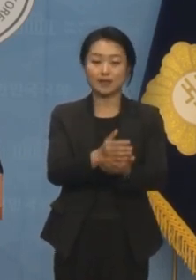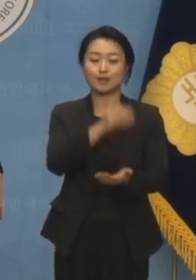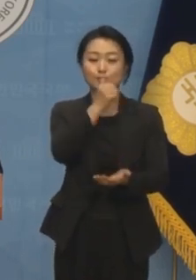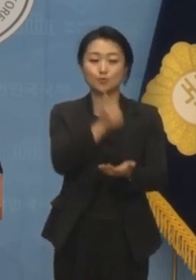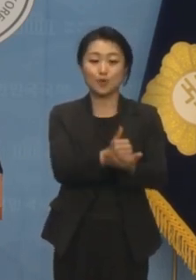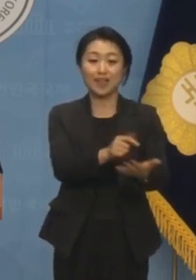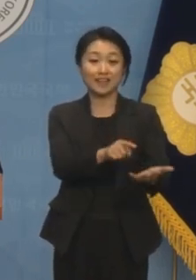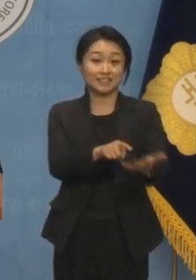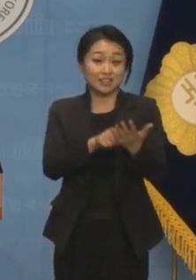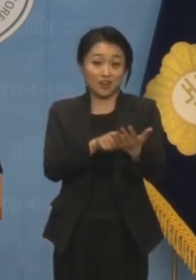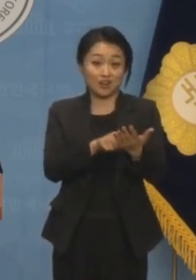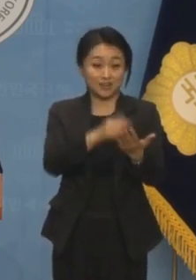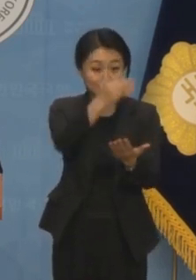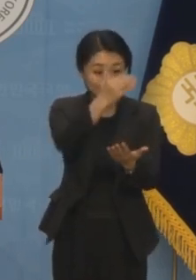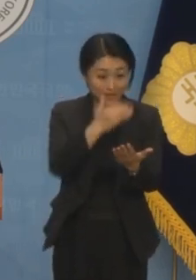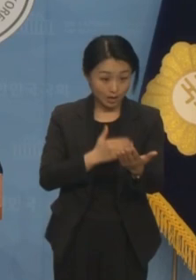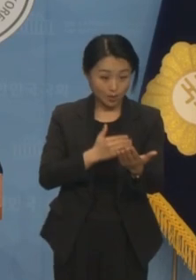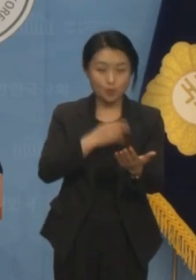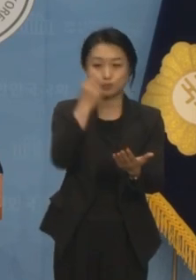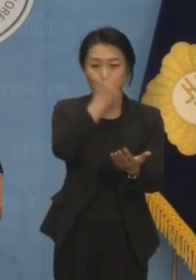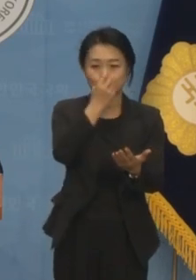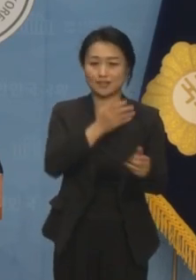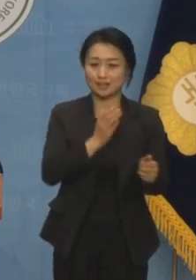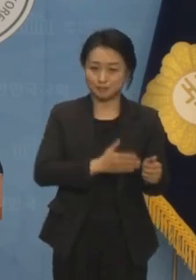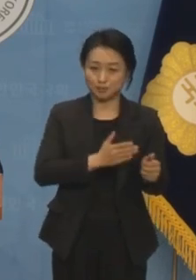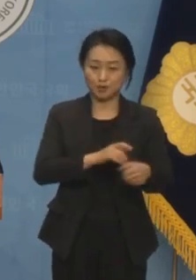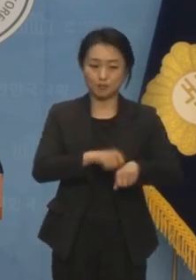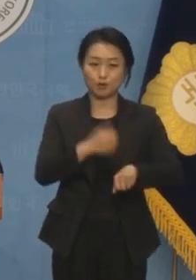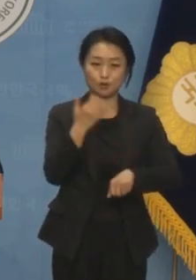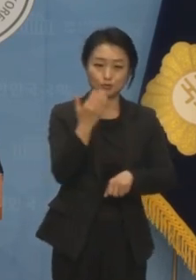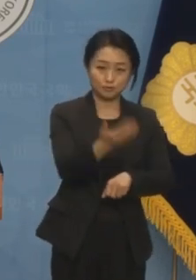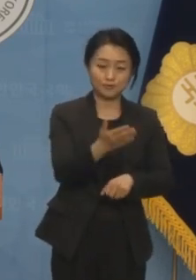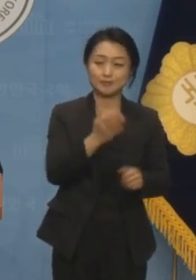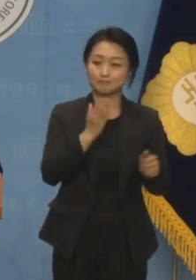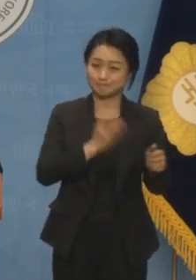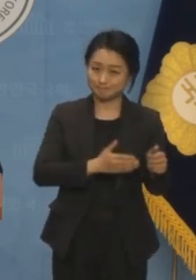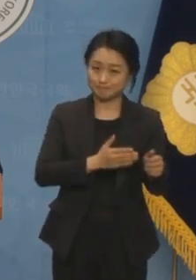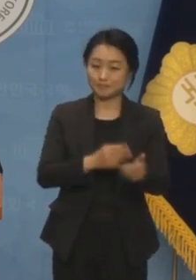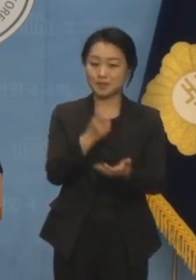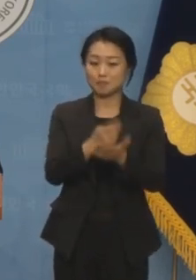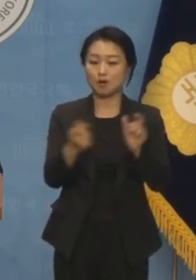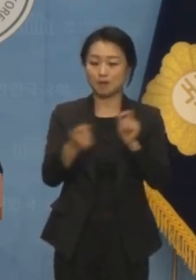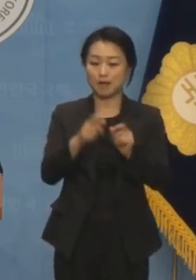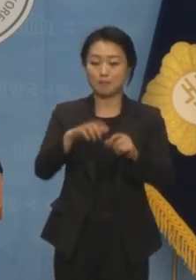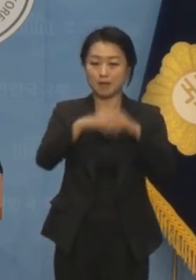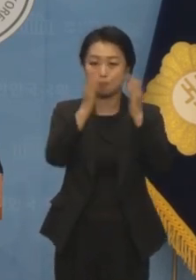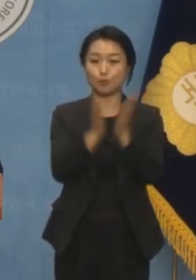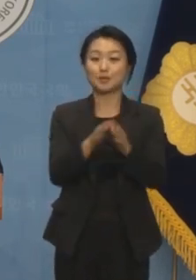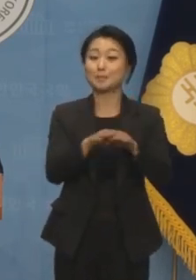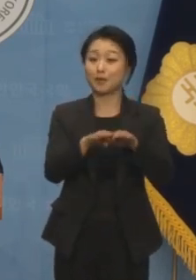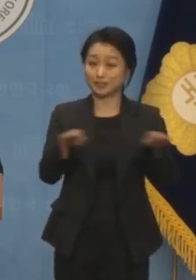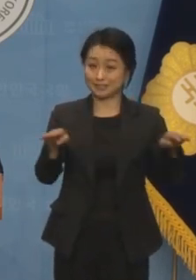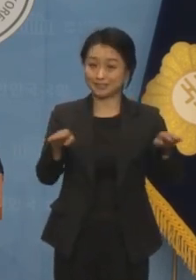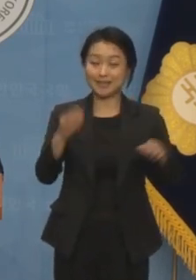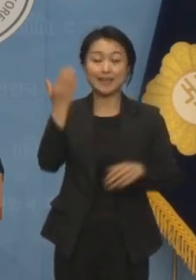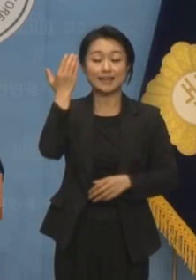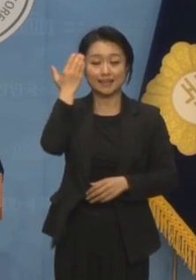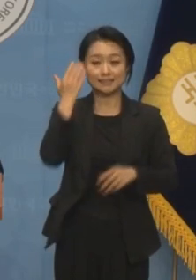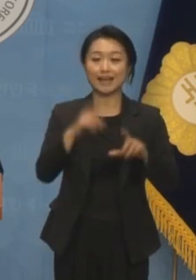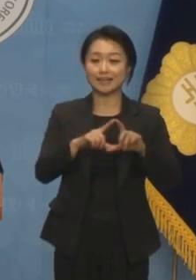드러난 사실만이라도 조사해 처벌하길 바랍니다. 법 앞에 모두가 평등하다는